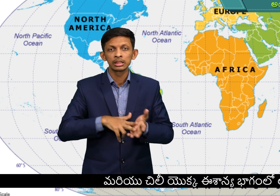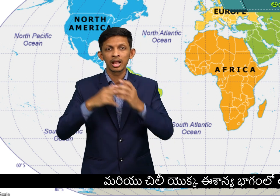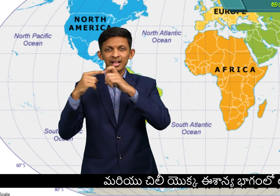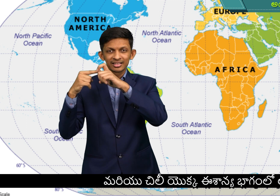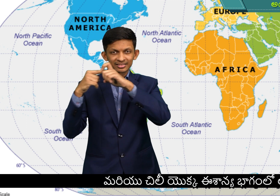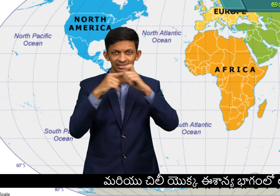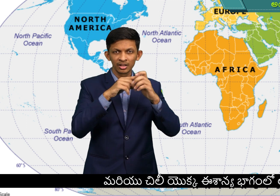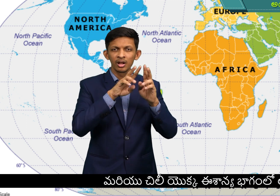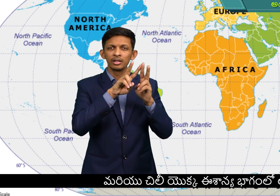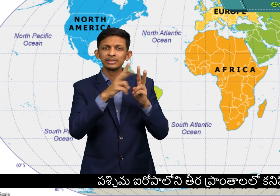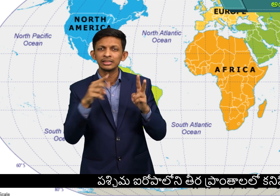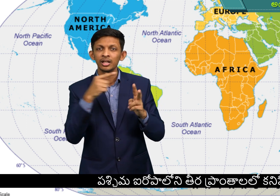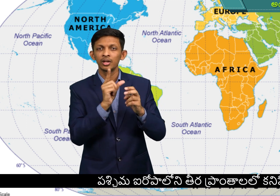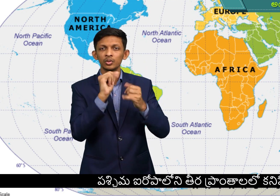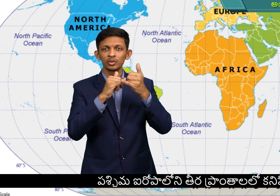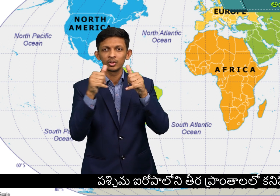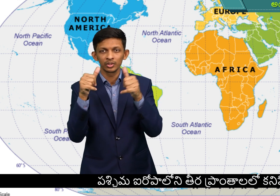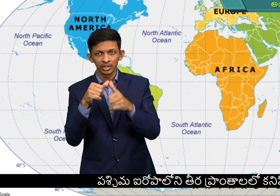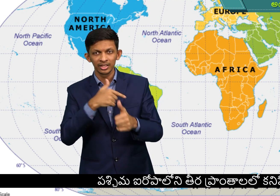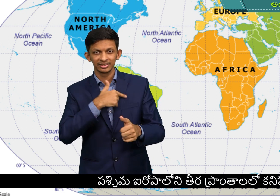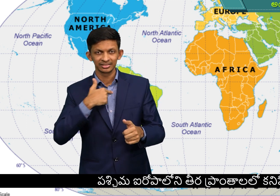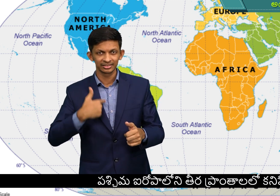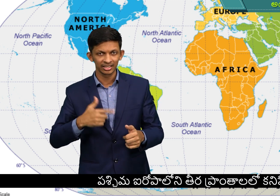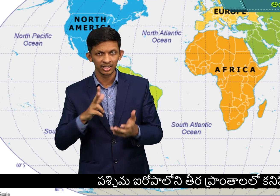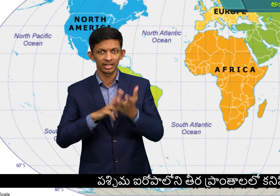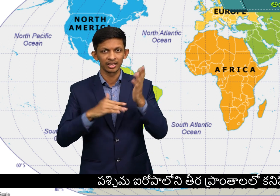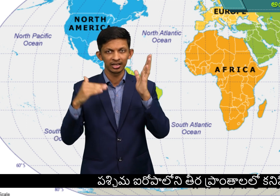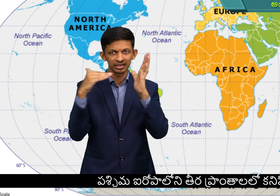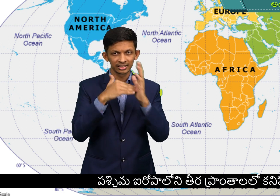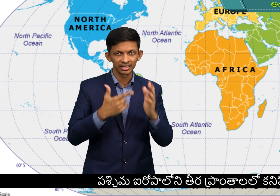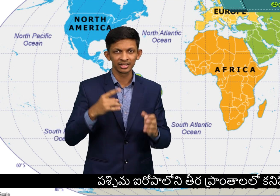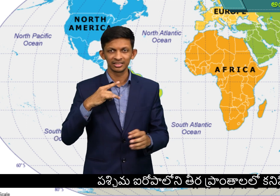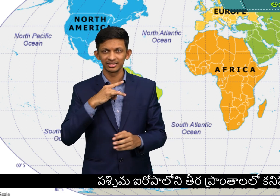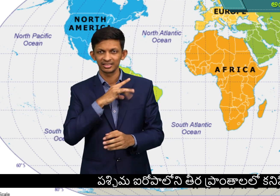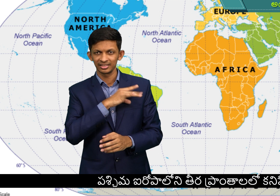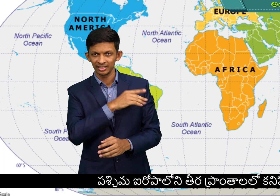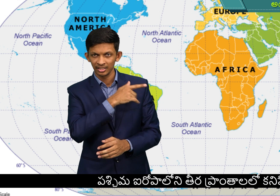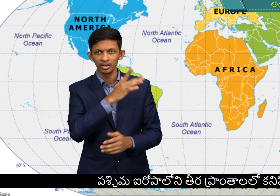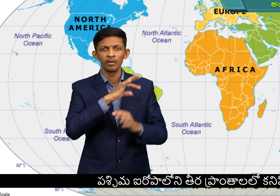ఈశాన్య భాగంలో, అలాగే పశ్చిమ ఐరోపాలోని తీర ప్రాంతాలలో కనిపిస్తాయి.